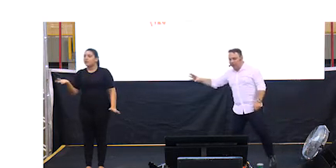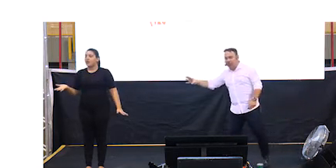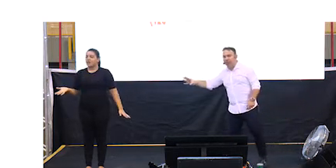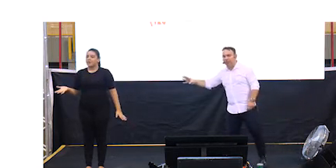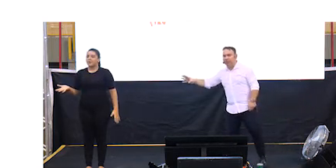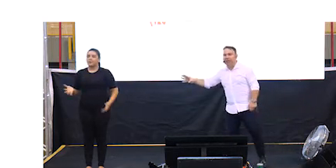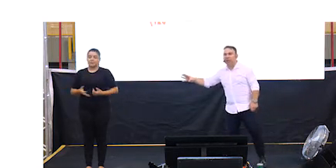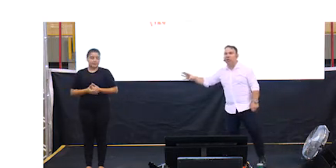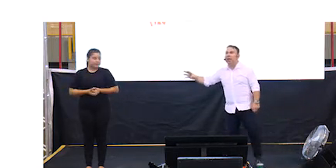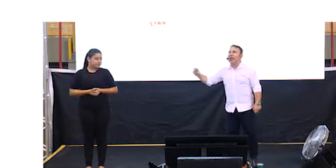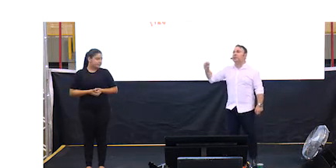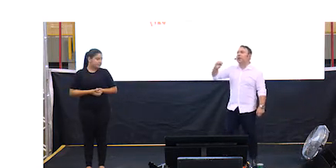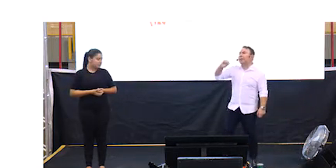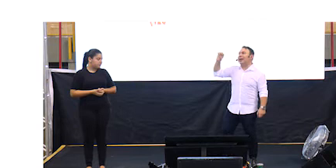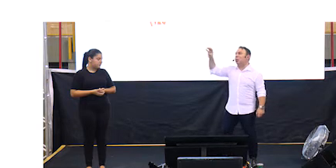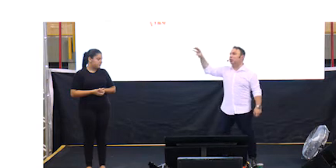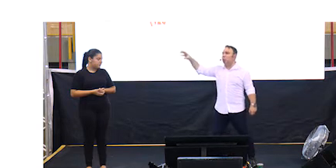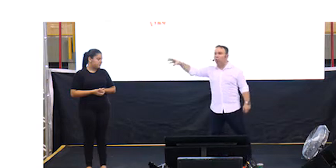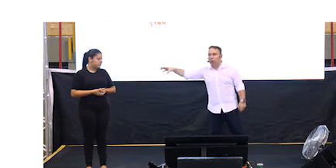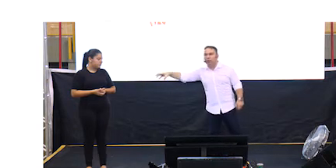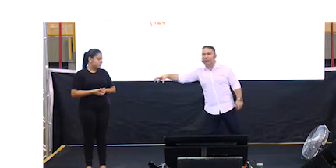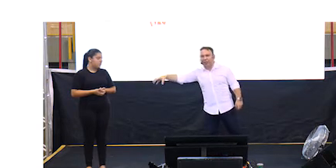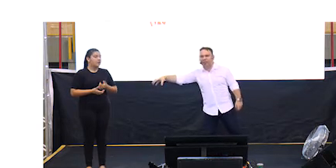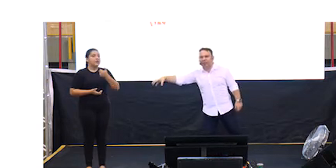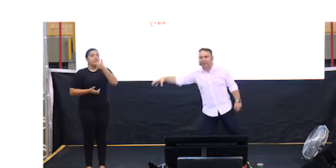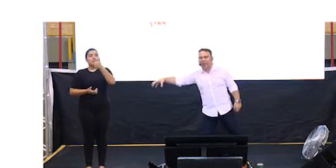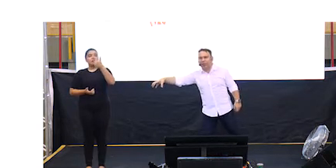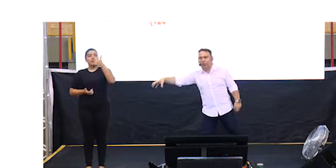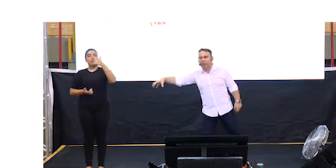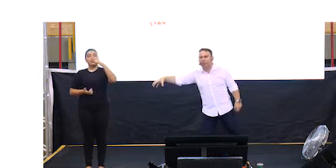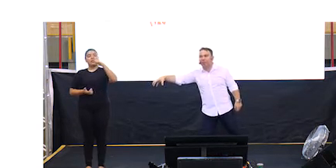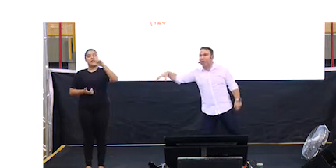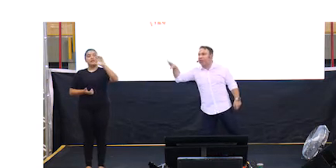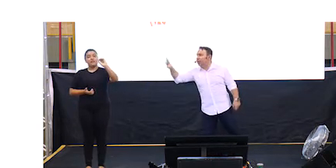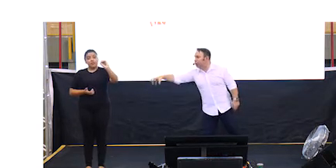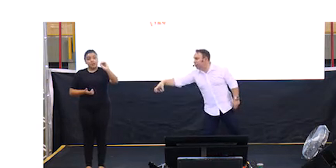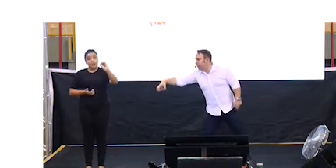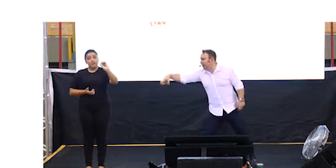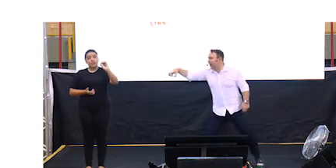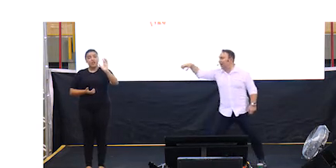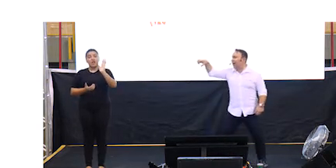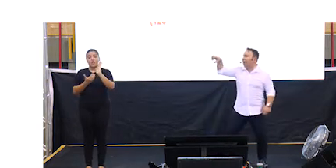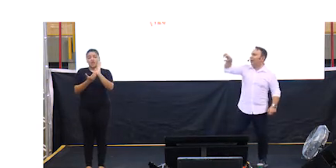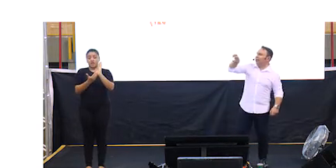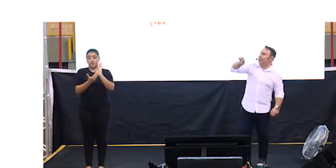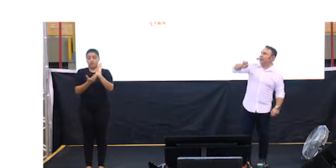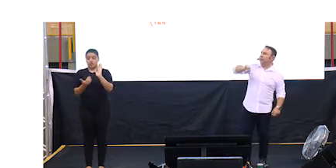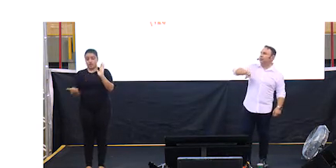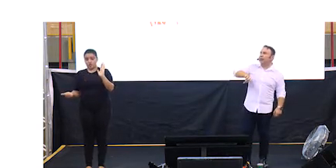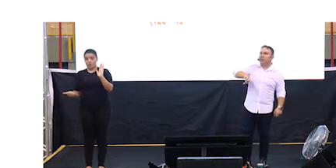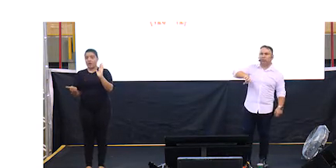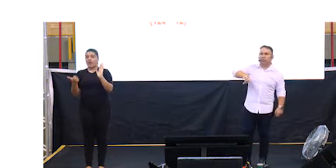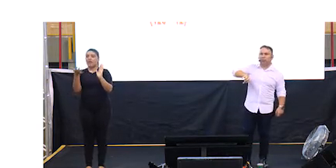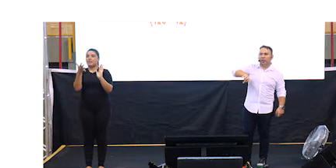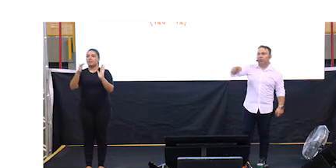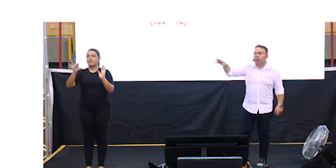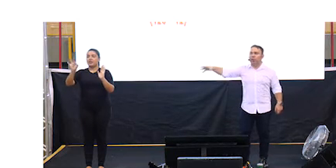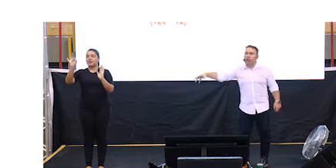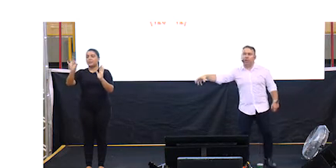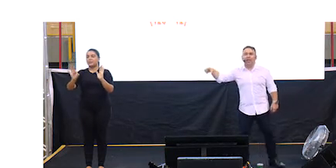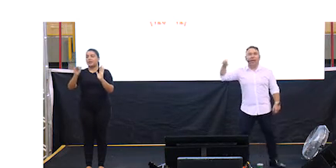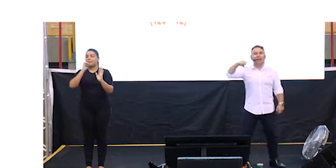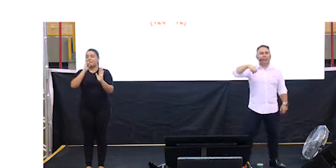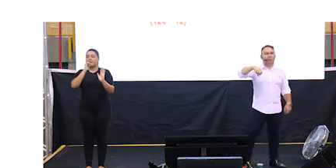quero 90%, é só pegar o todo, 100%, e tirar 10%. Eu